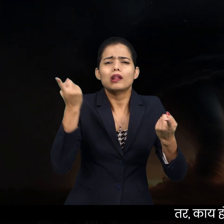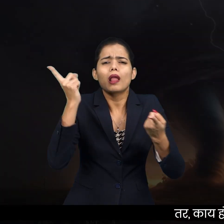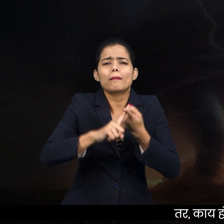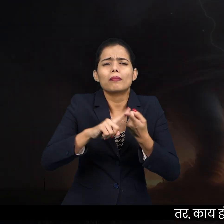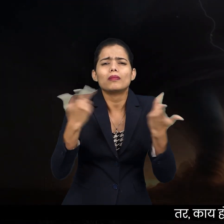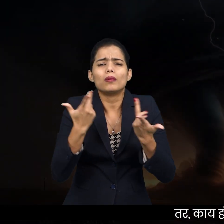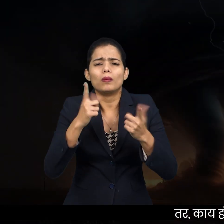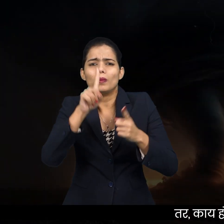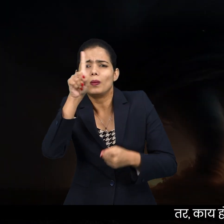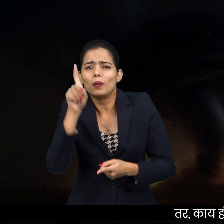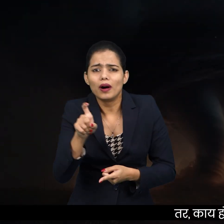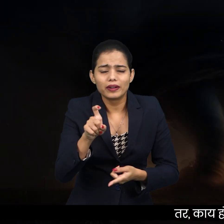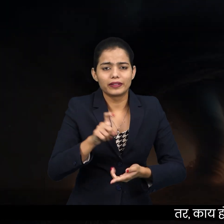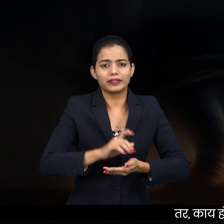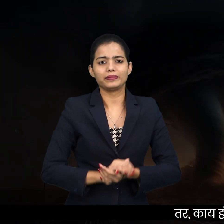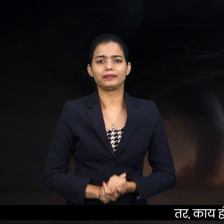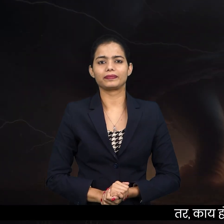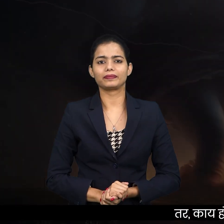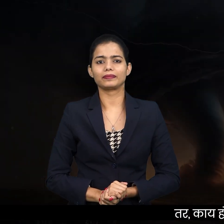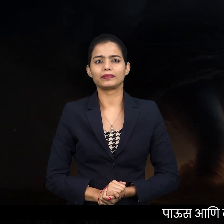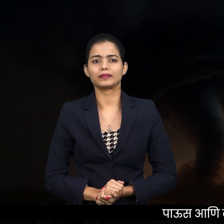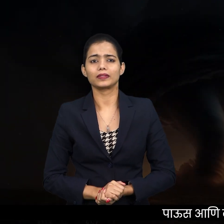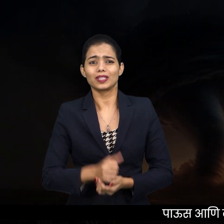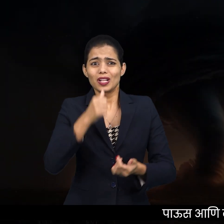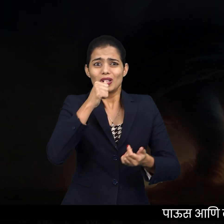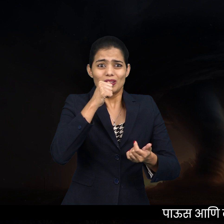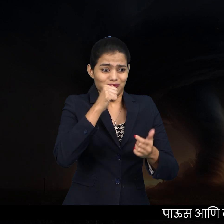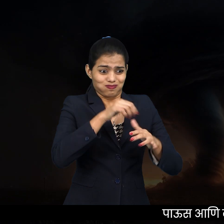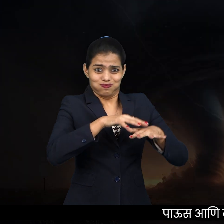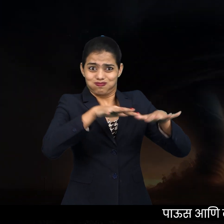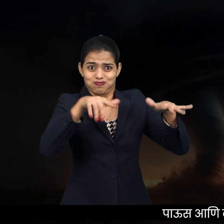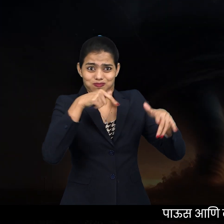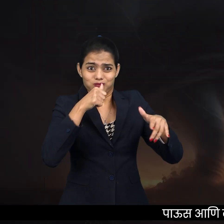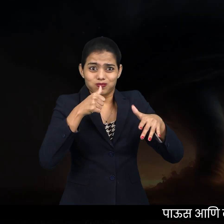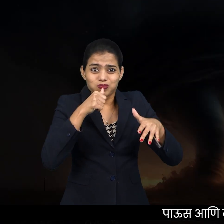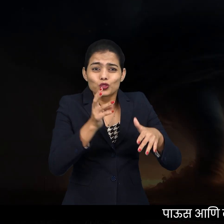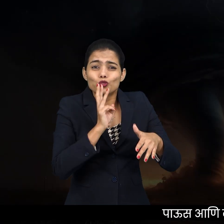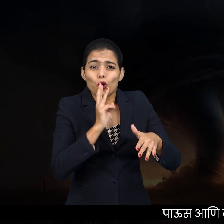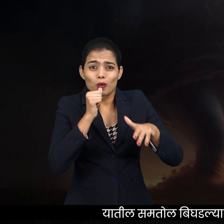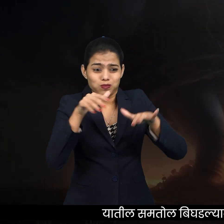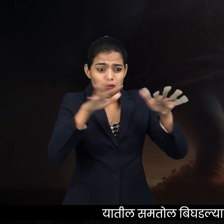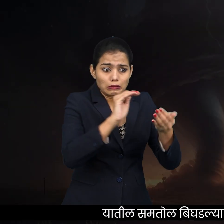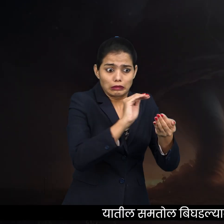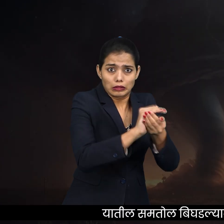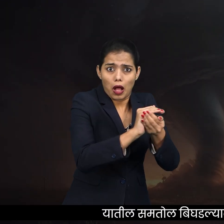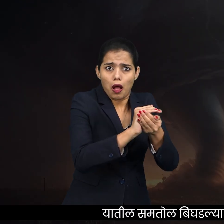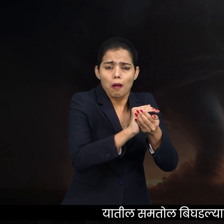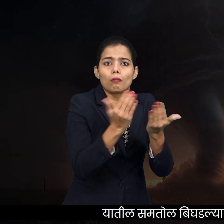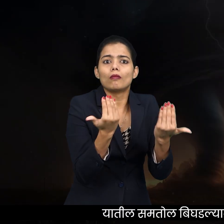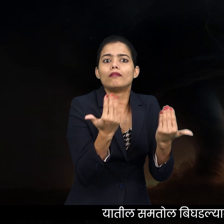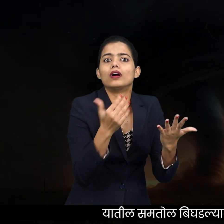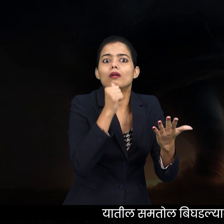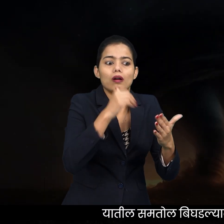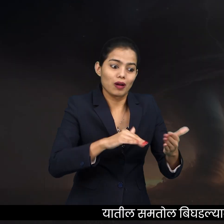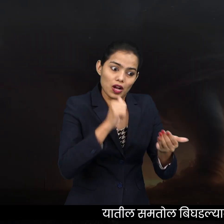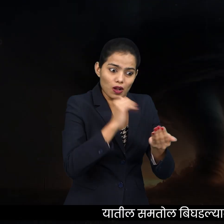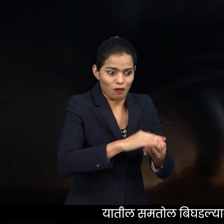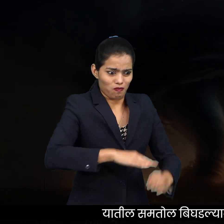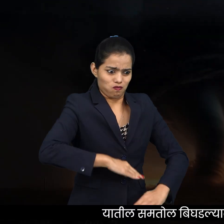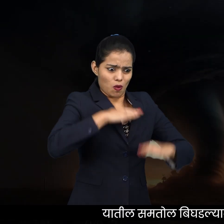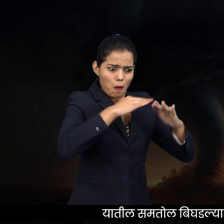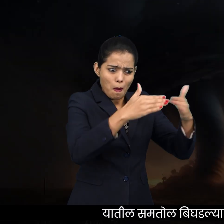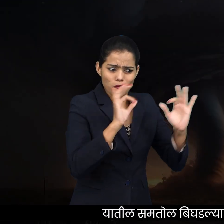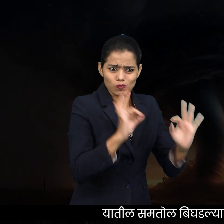तर काय होत आहे? पहिलं, पाऊस आणि लोकसंख्या यातील समतोल बिघडल्याने